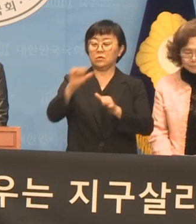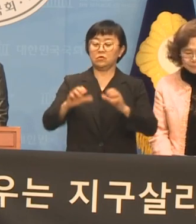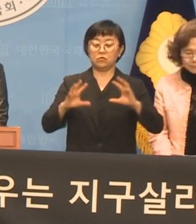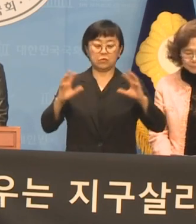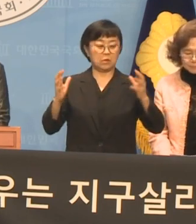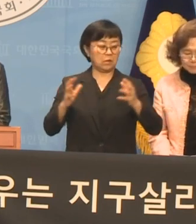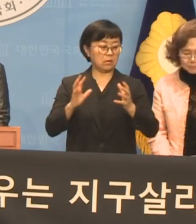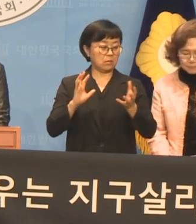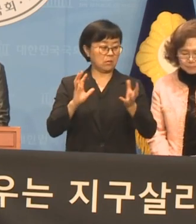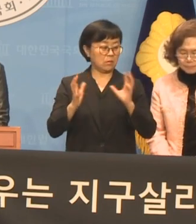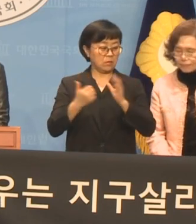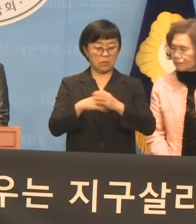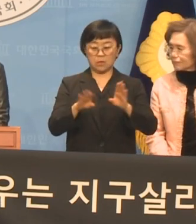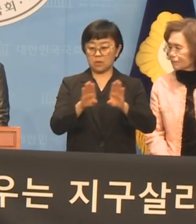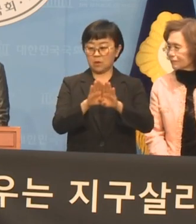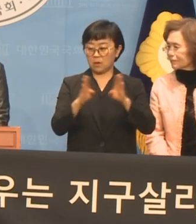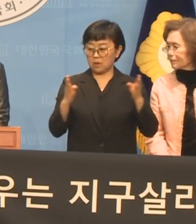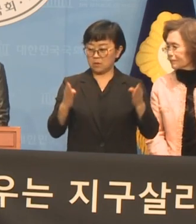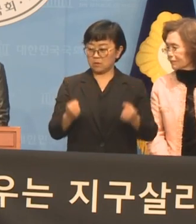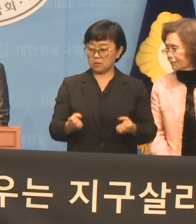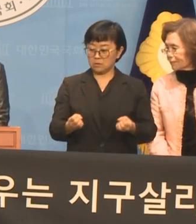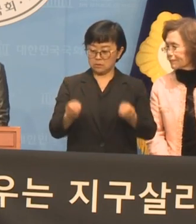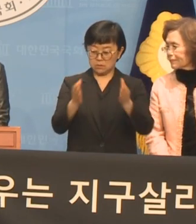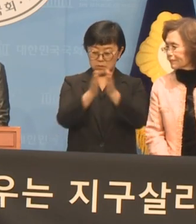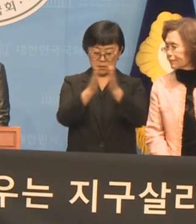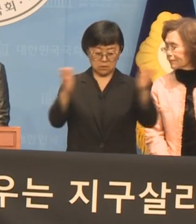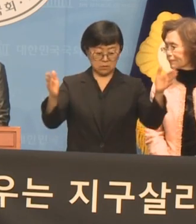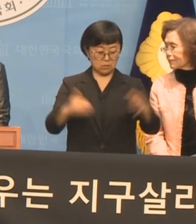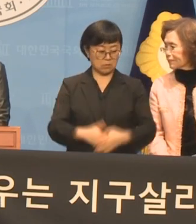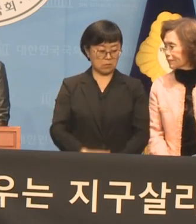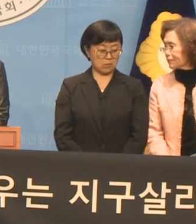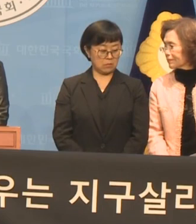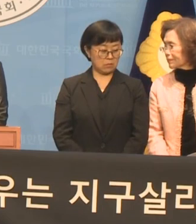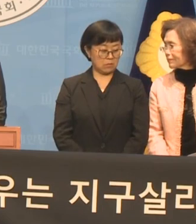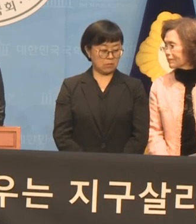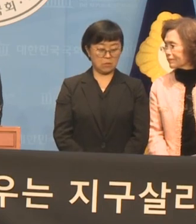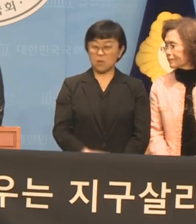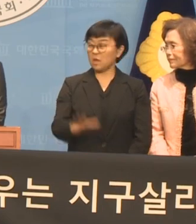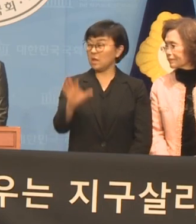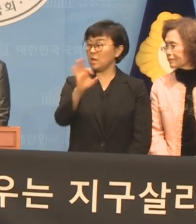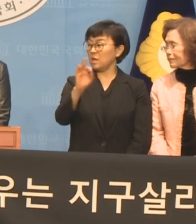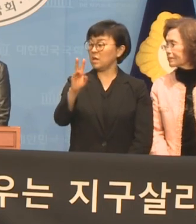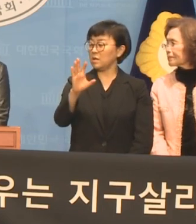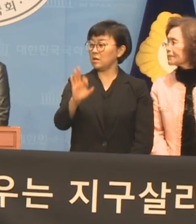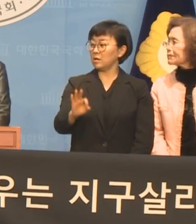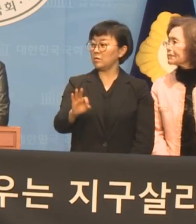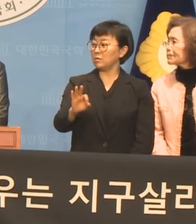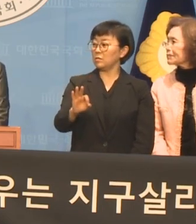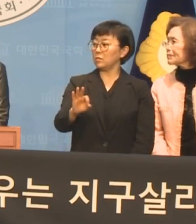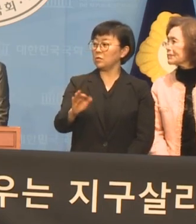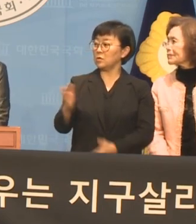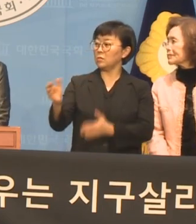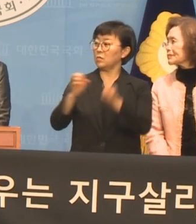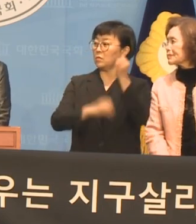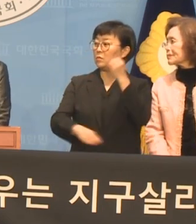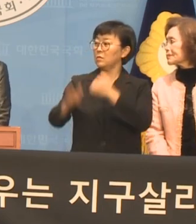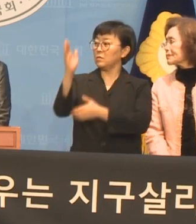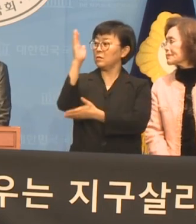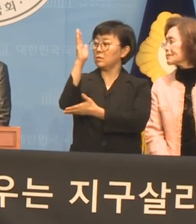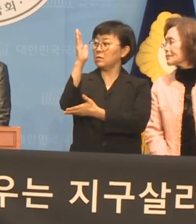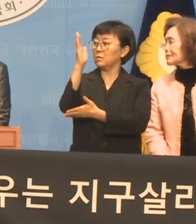행포 개최식을 시작하겠습니다. 먼저 양경수 의원님의 모두 발언이